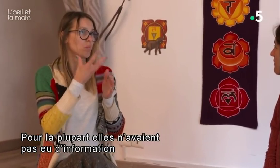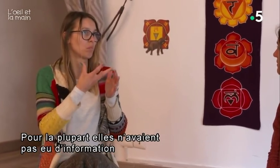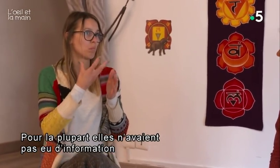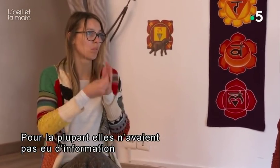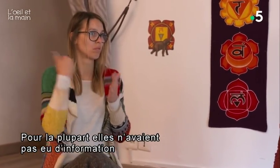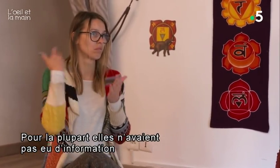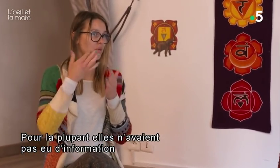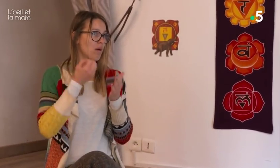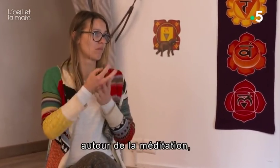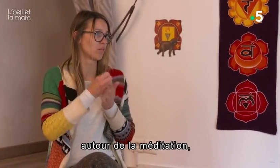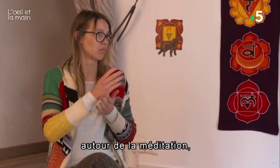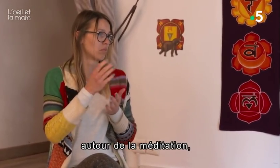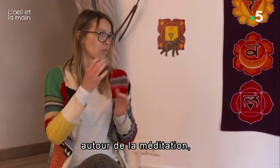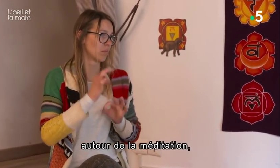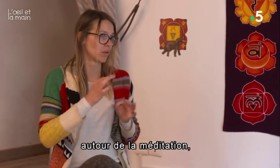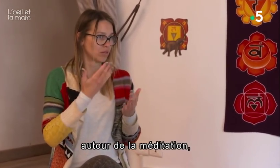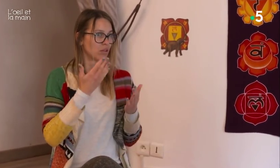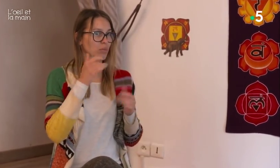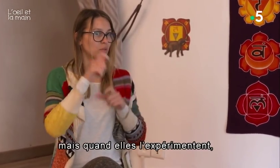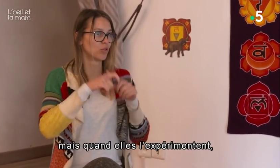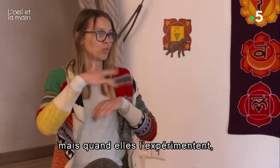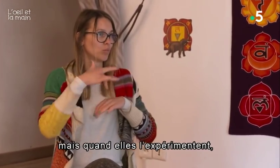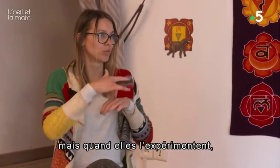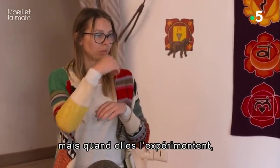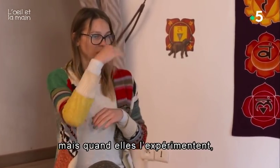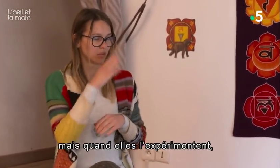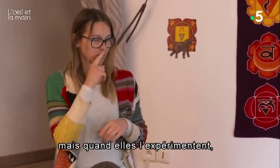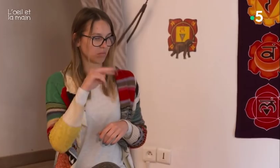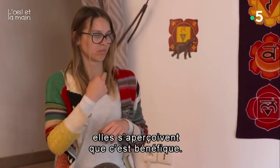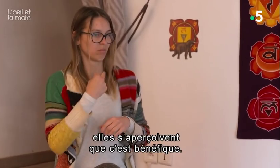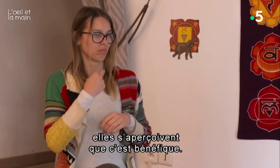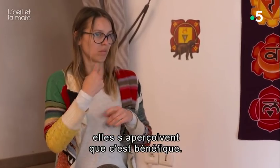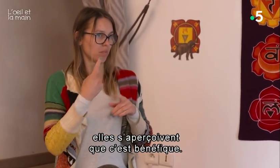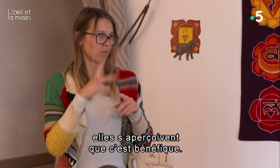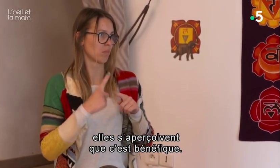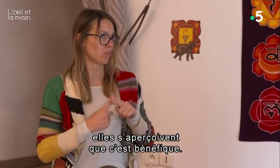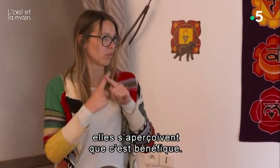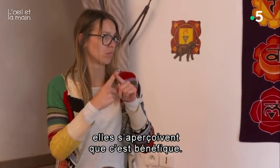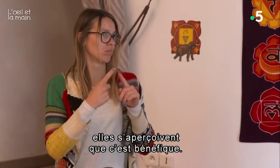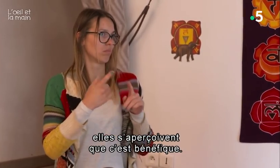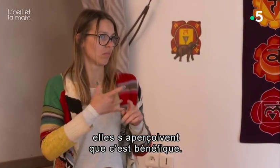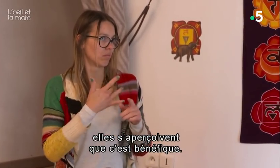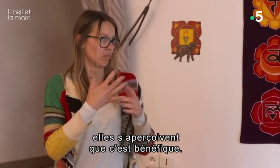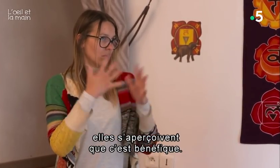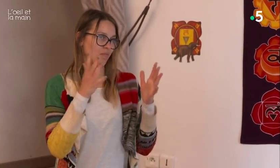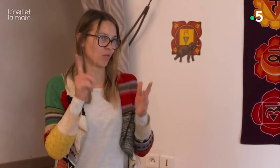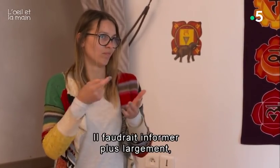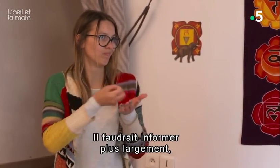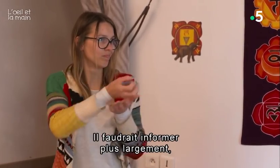pas eu d'informations autour de la méditation. Mais quand elles l'expérimentent, elles s'aperçoivent que c'est bénéfique. Il